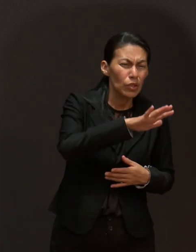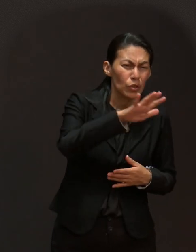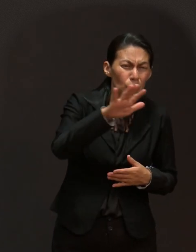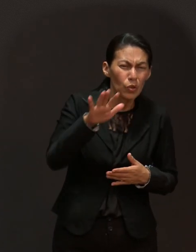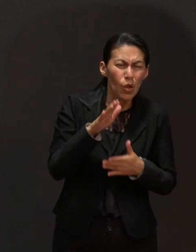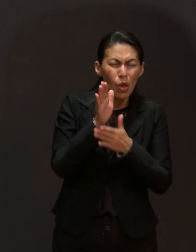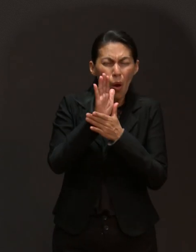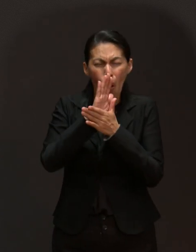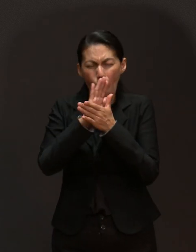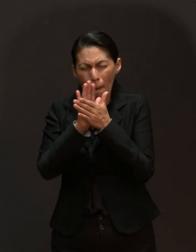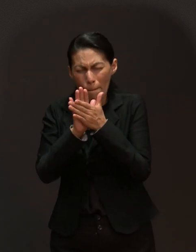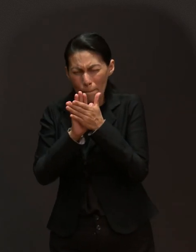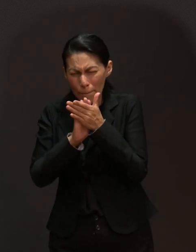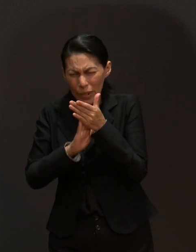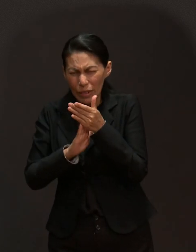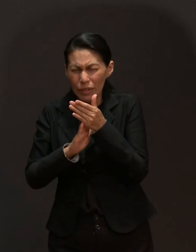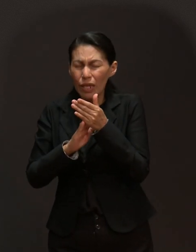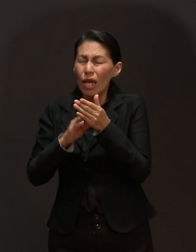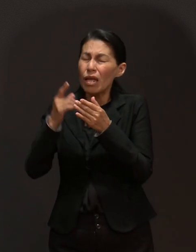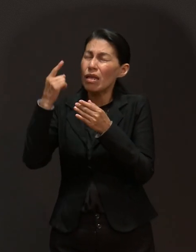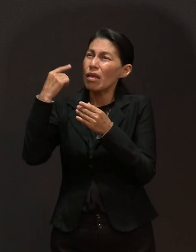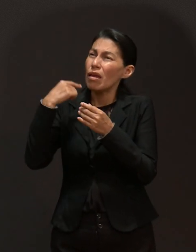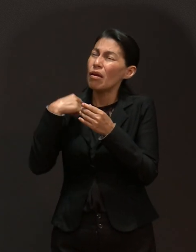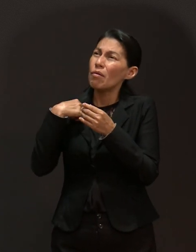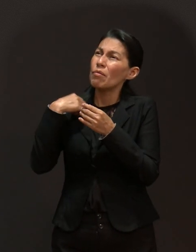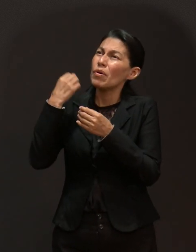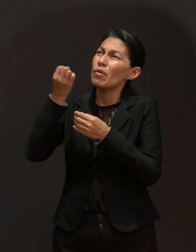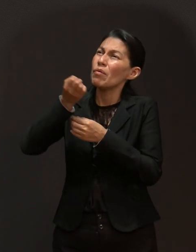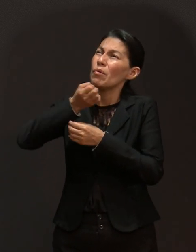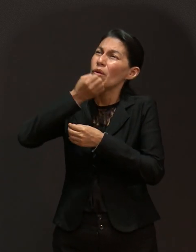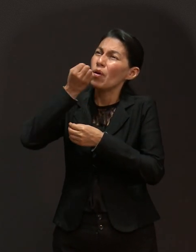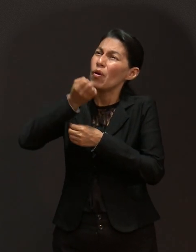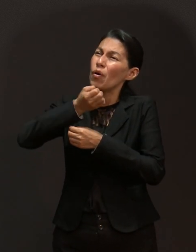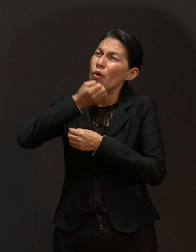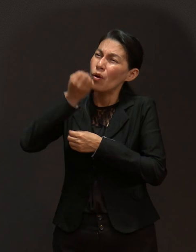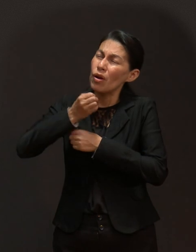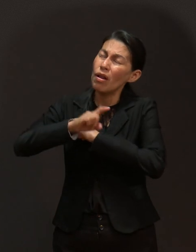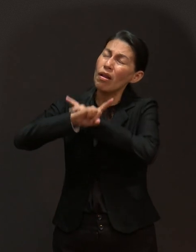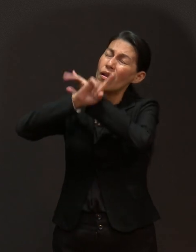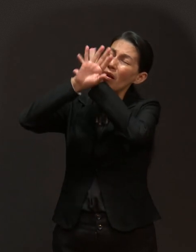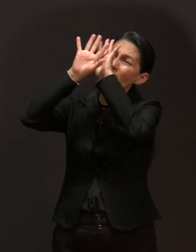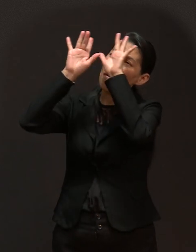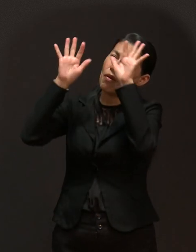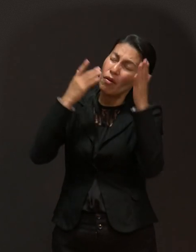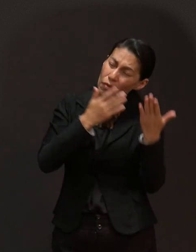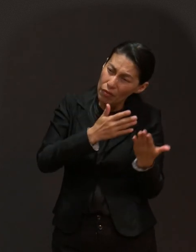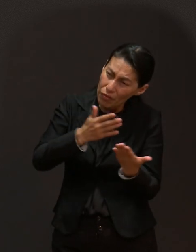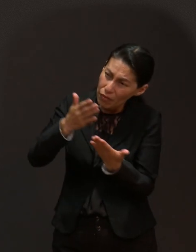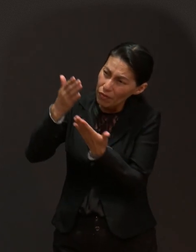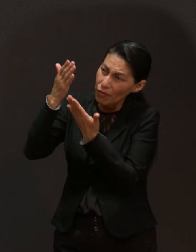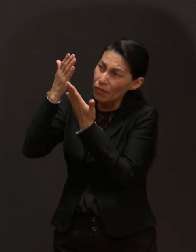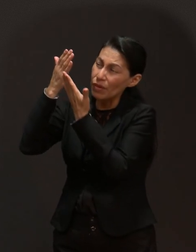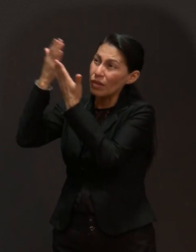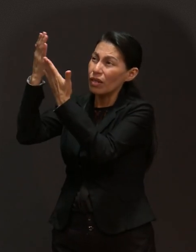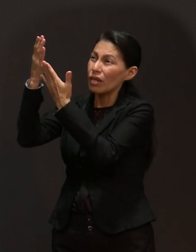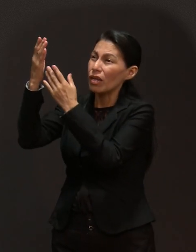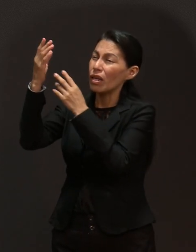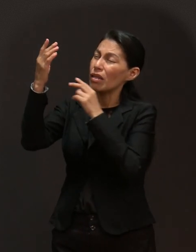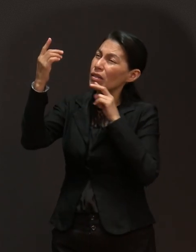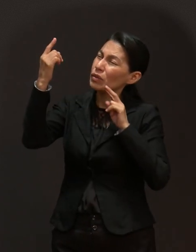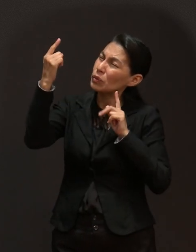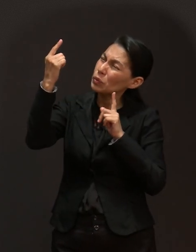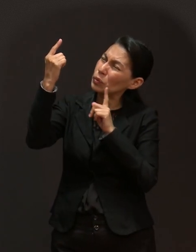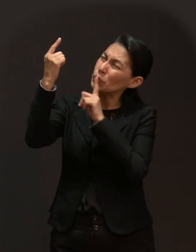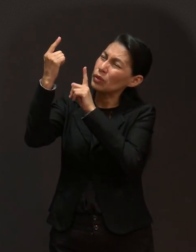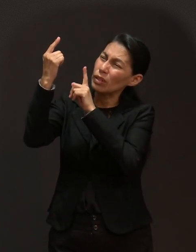Sobre el cual Mi nombre Es invocado Y oran Y buscan Mi rostro Y se